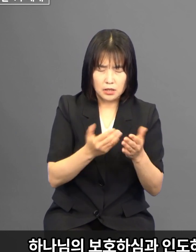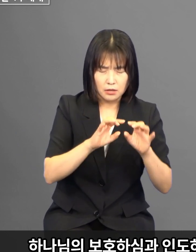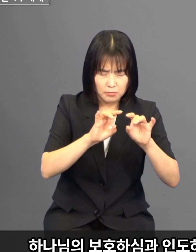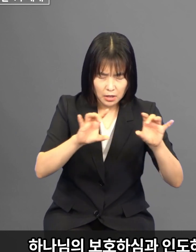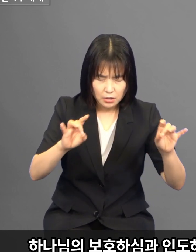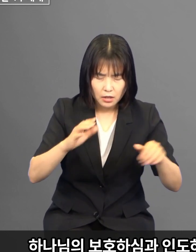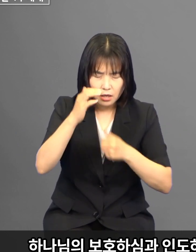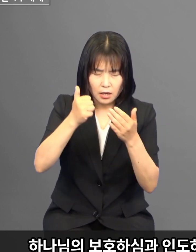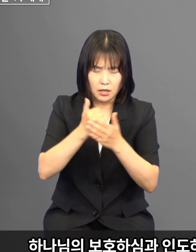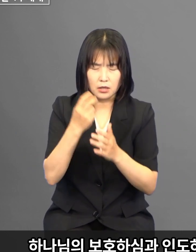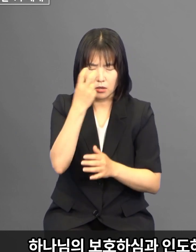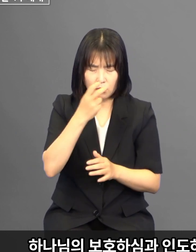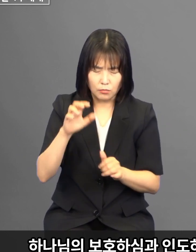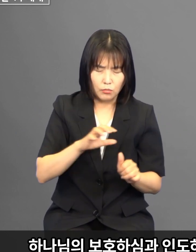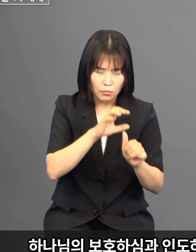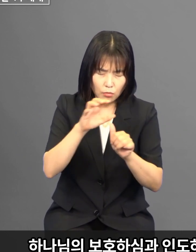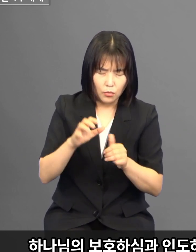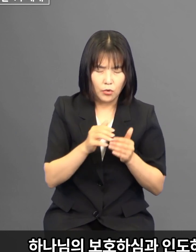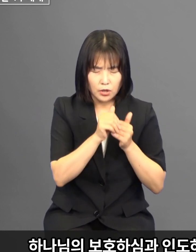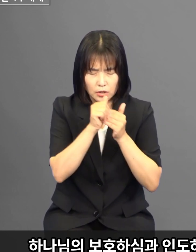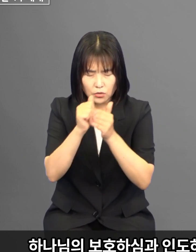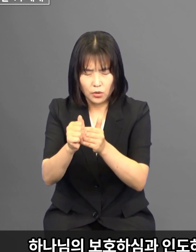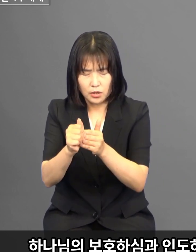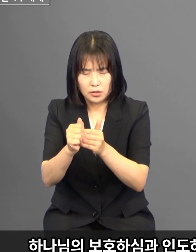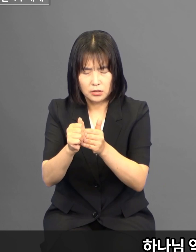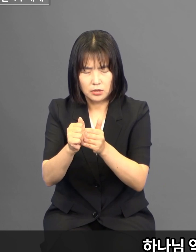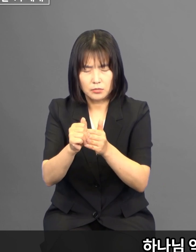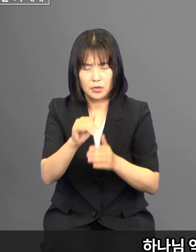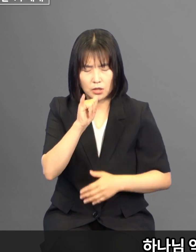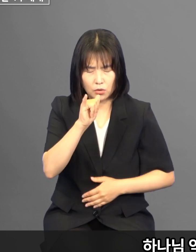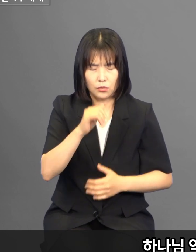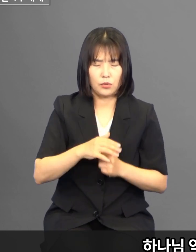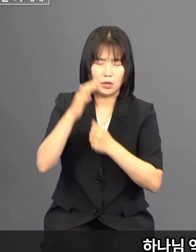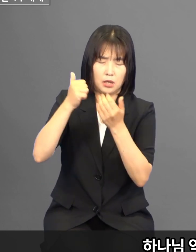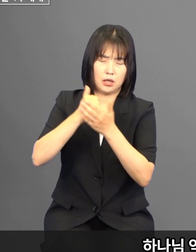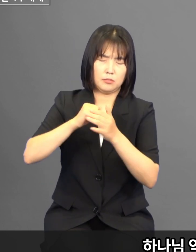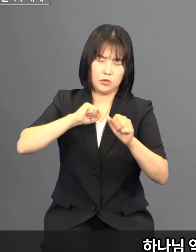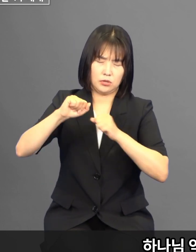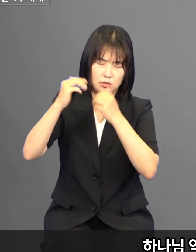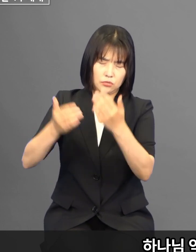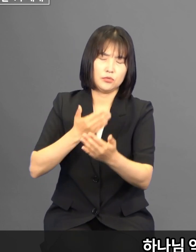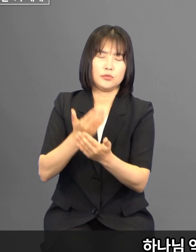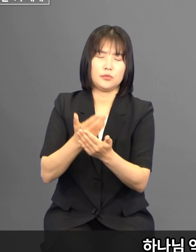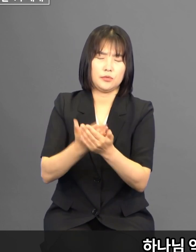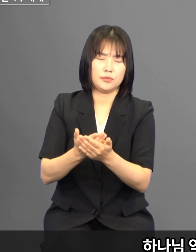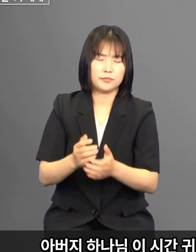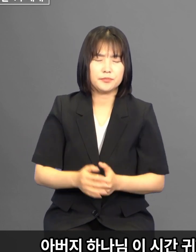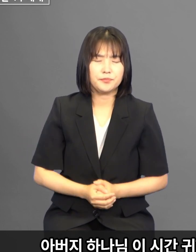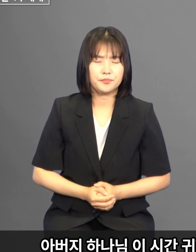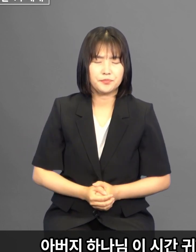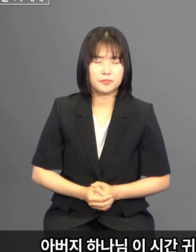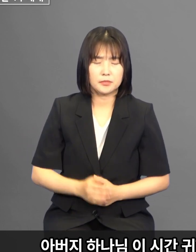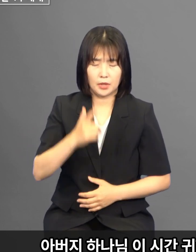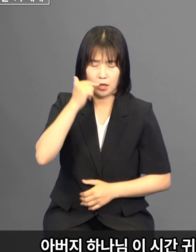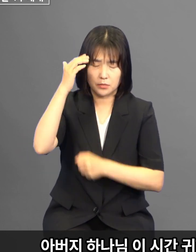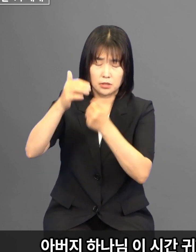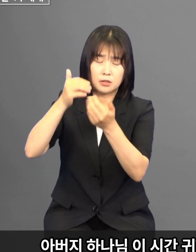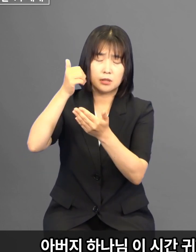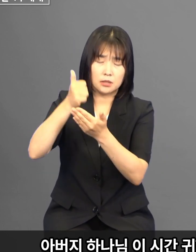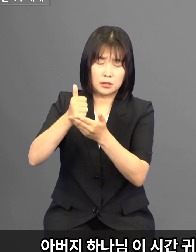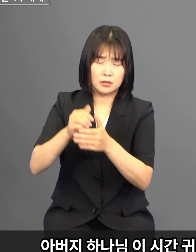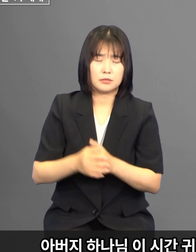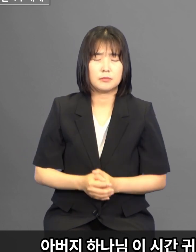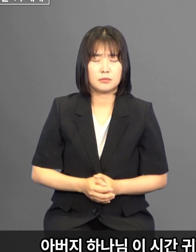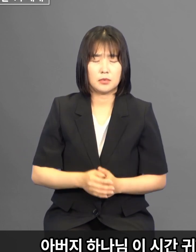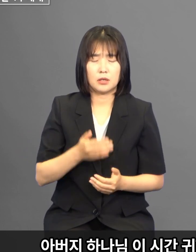보호하심과 인도하심과 이끌으심 가운데 진행될 수 있도록 하나님 역사하여 주시옵소서. 아버지 하나님, 이